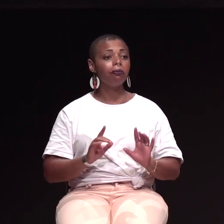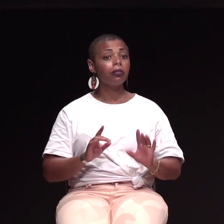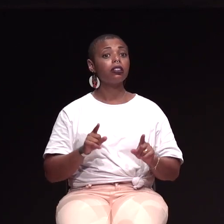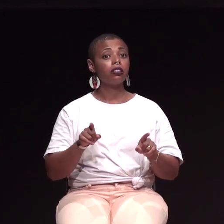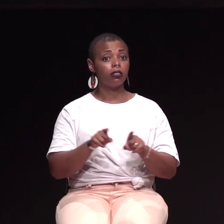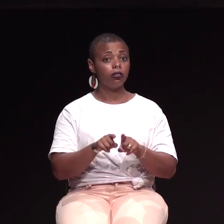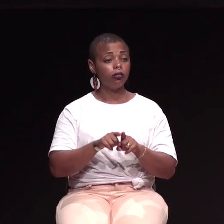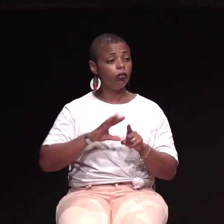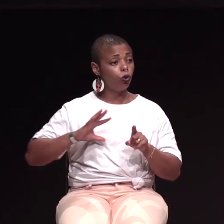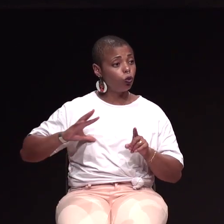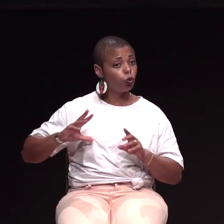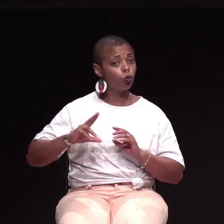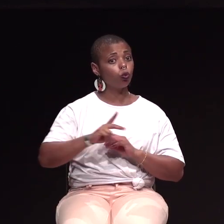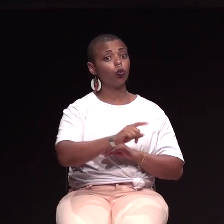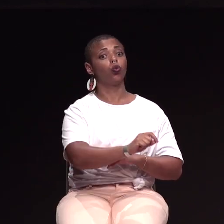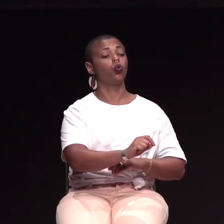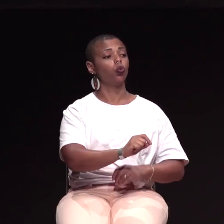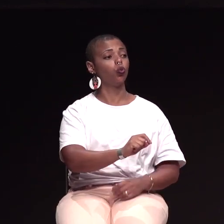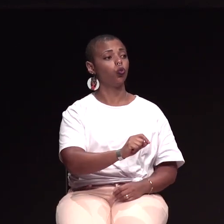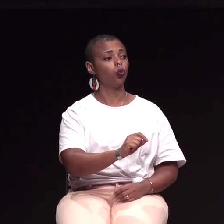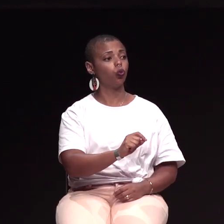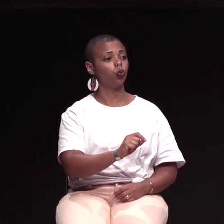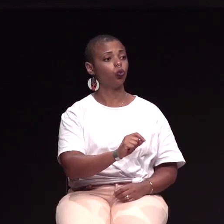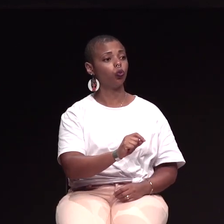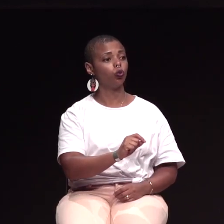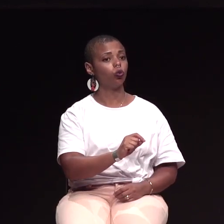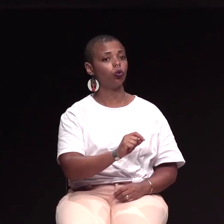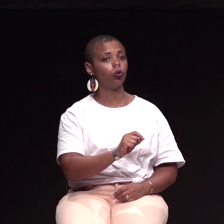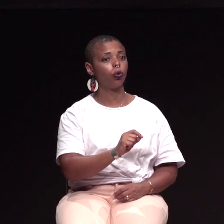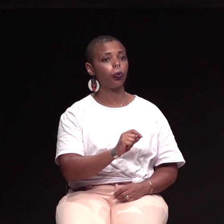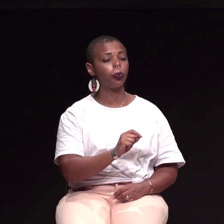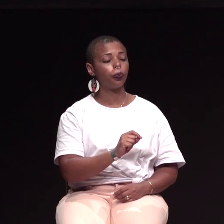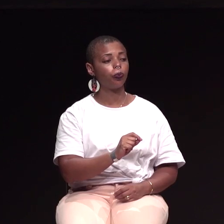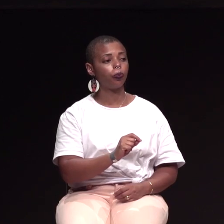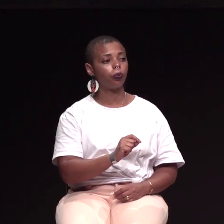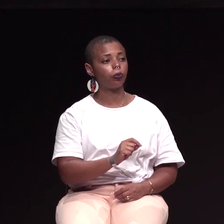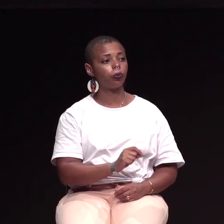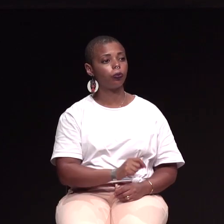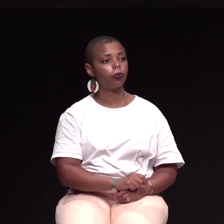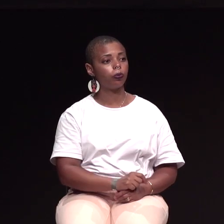isso passando por uma espécie de